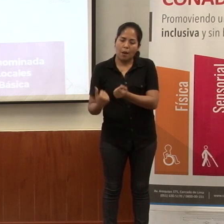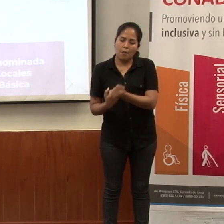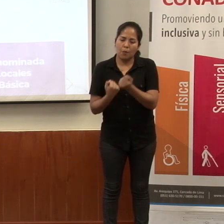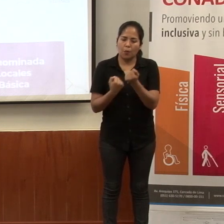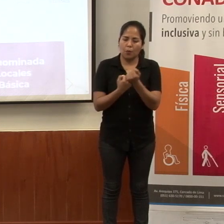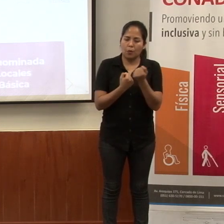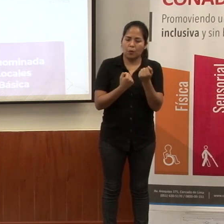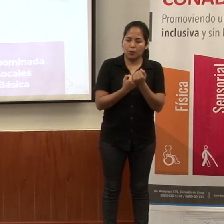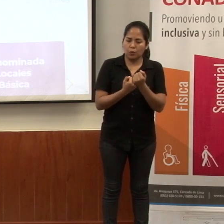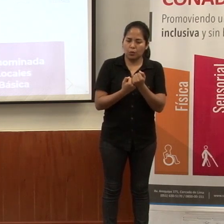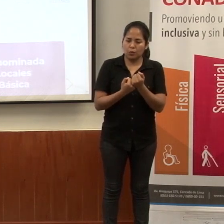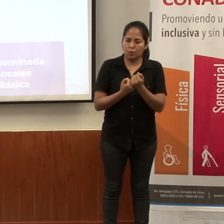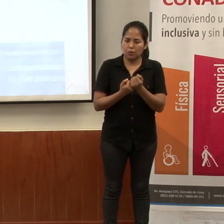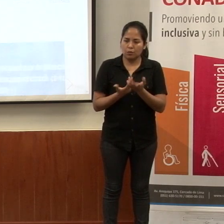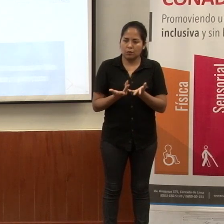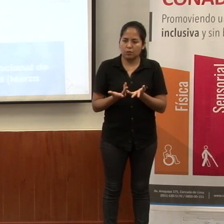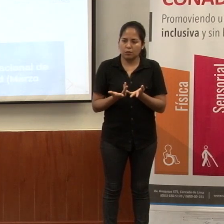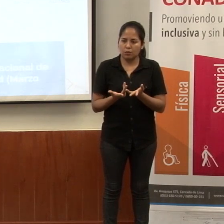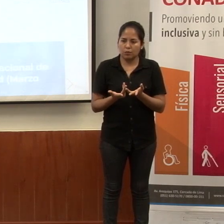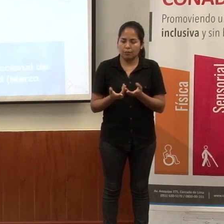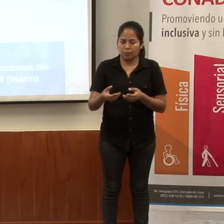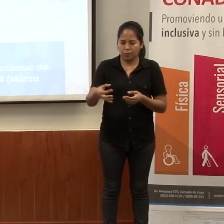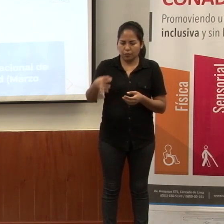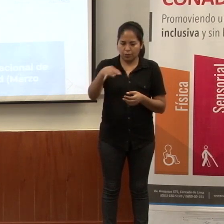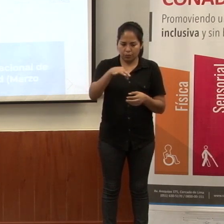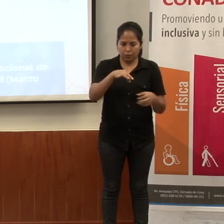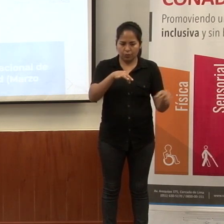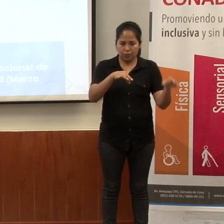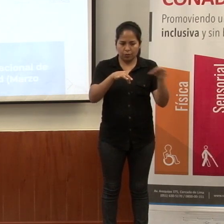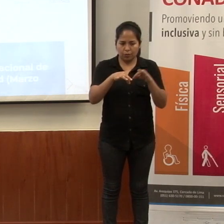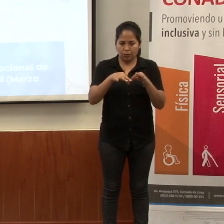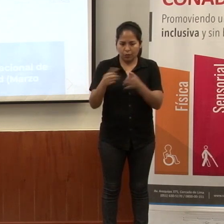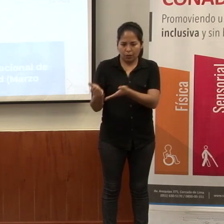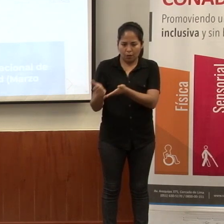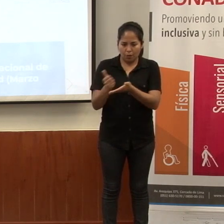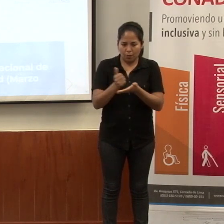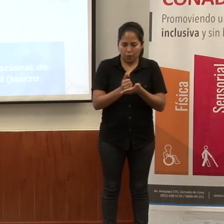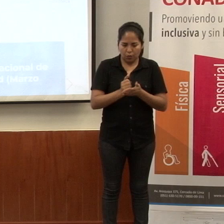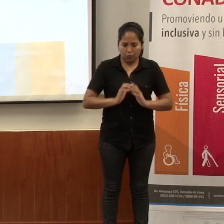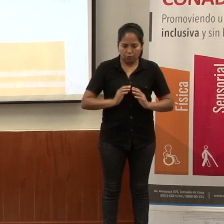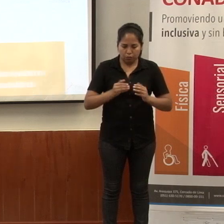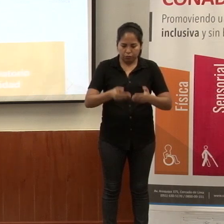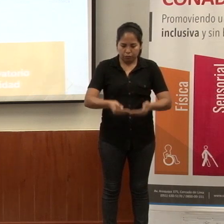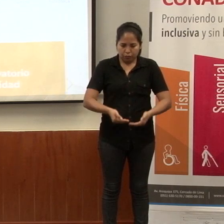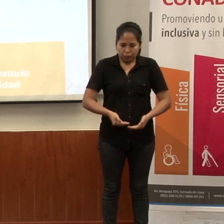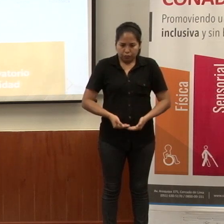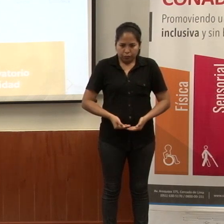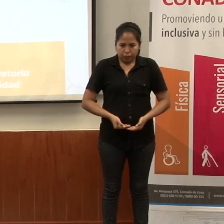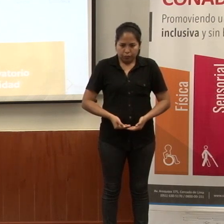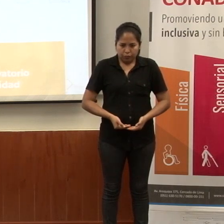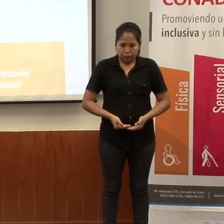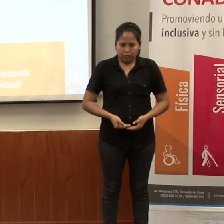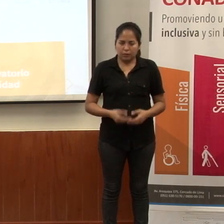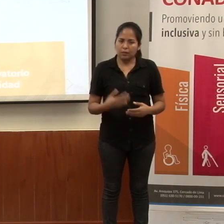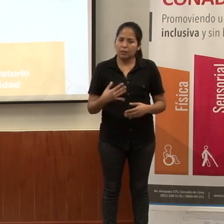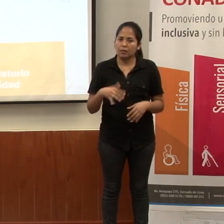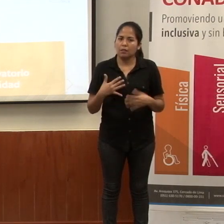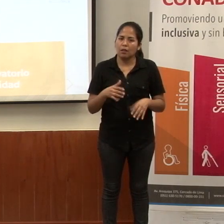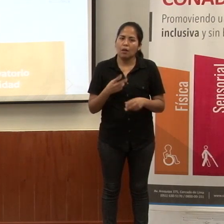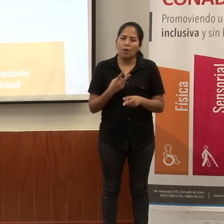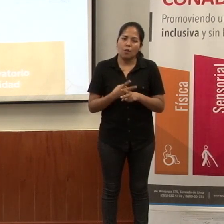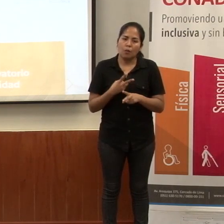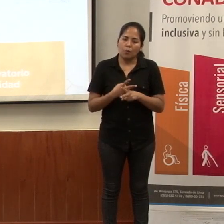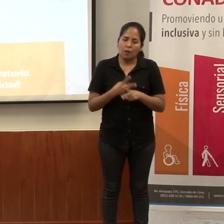estos niños que nacen por inseminación artificial, etcétera, también hay una tendencia a que nazcan antes de tiempo, ¿no?